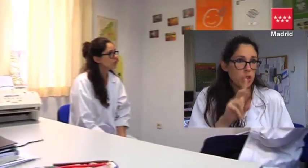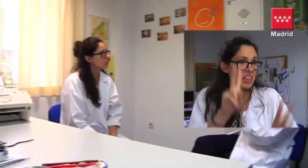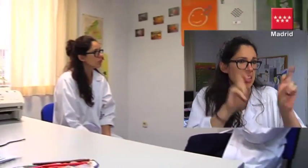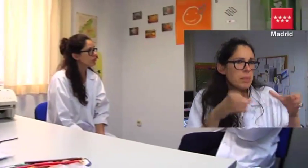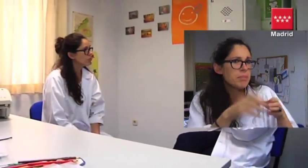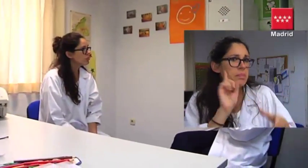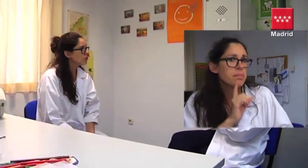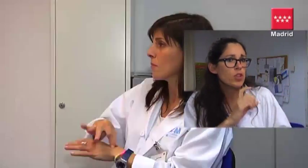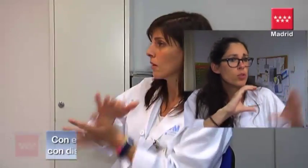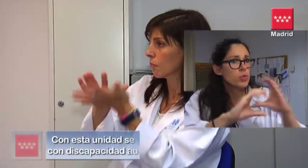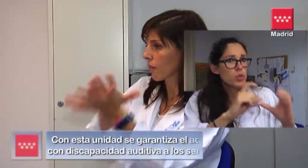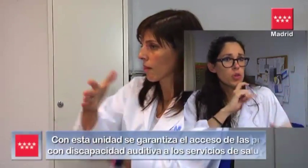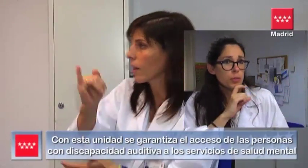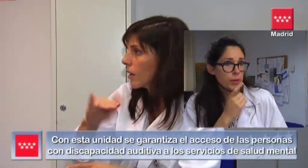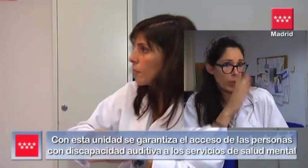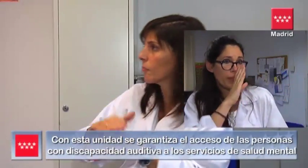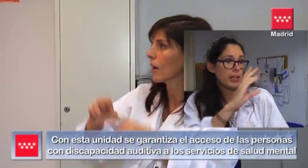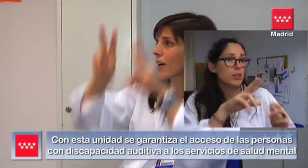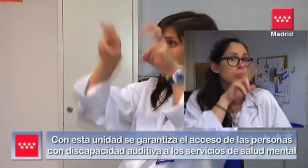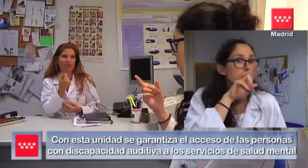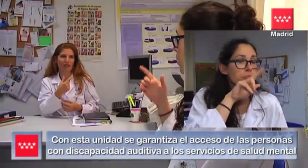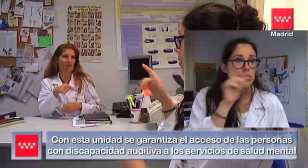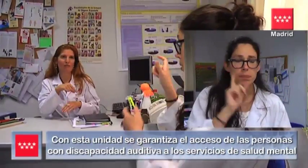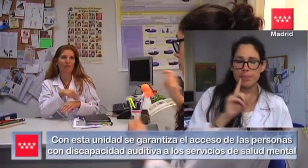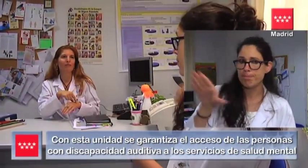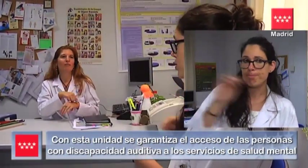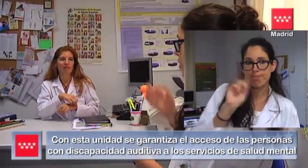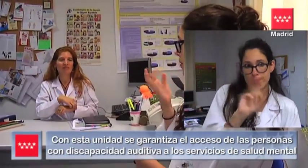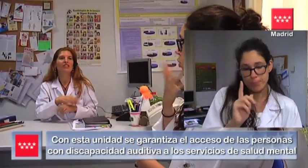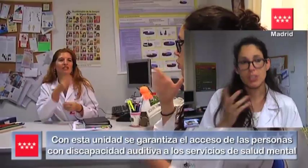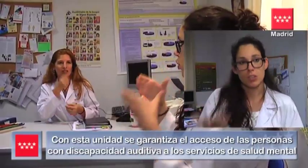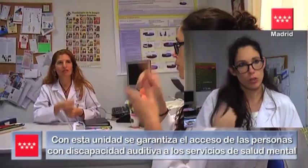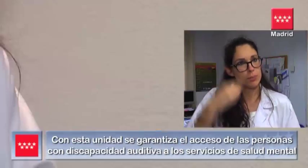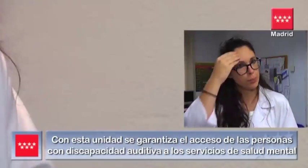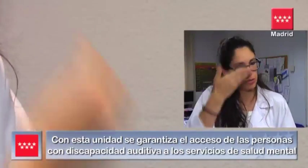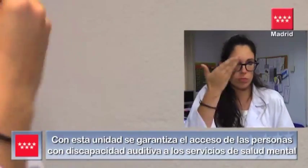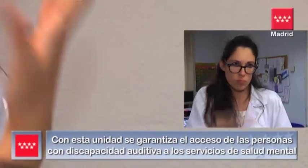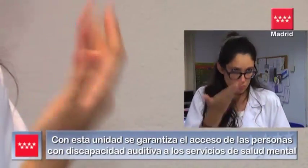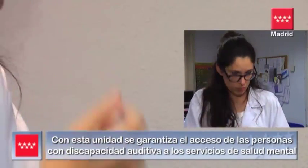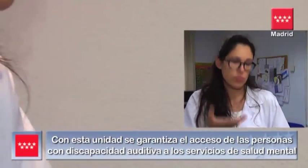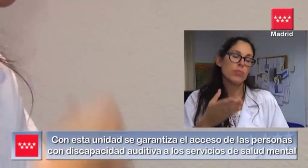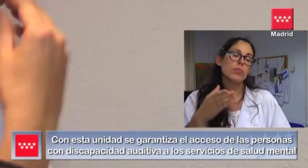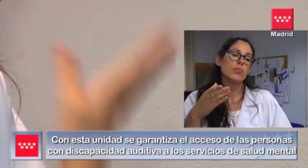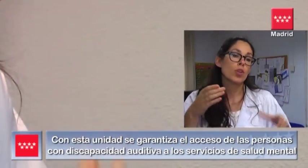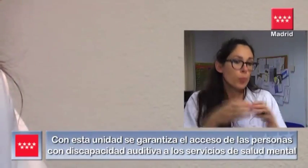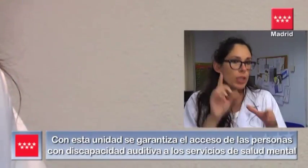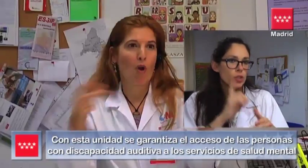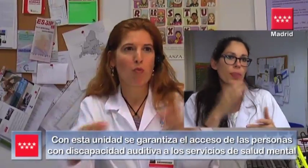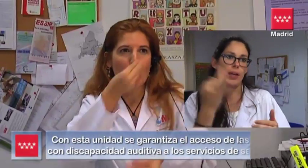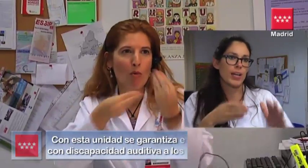hay muchísimos profesionales que no tienen ni idea de cuáles son las peculiares comunicativas de esta comunicación y es fundamental para garantizar un